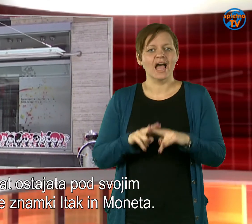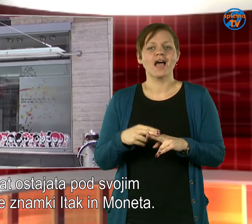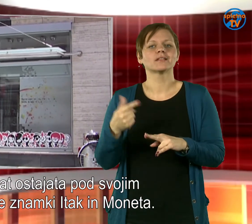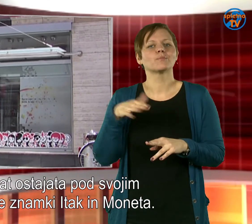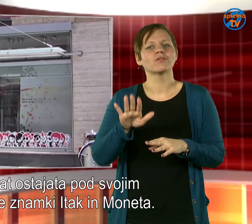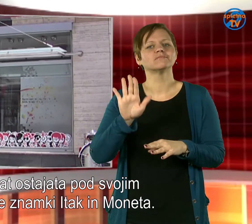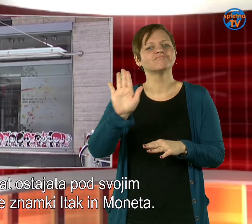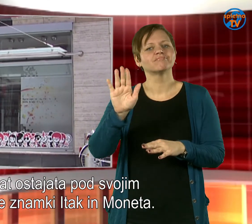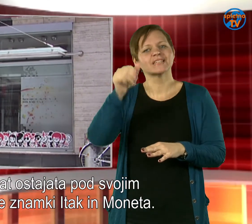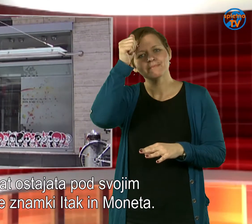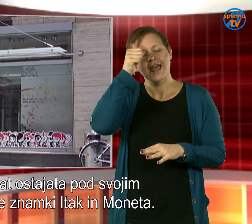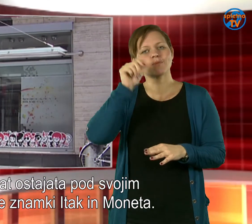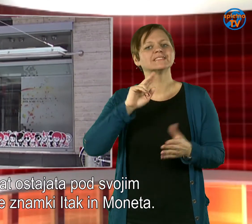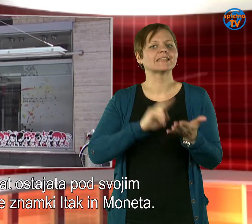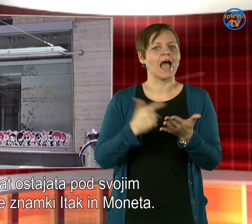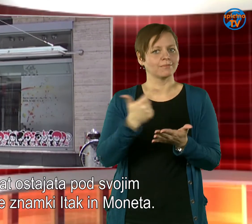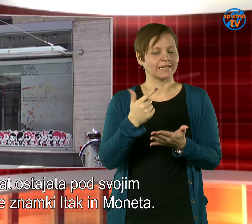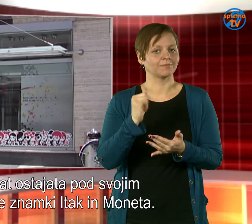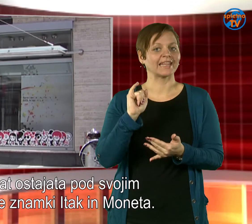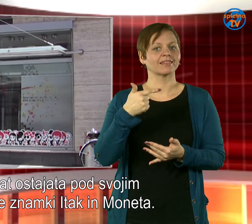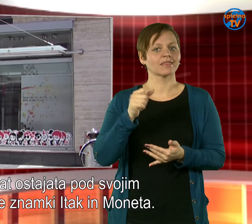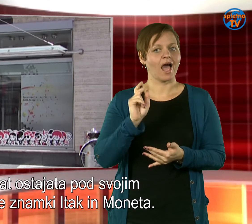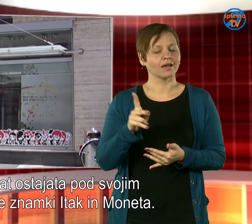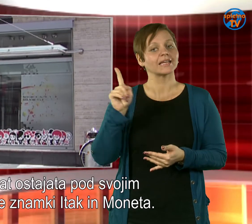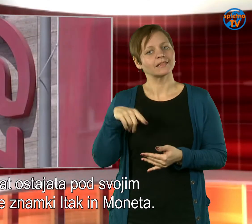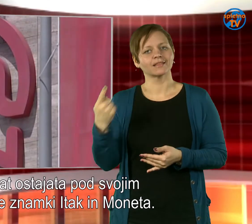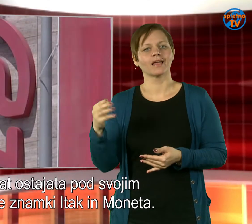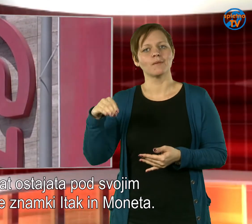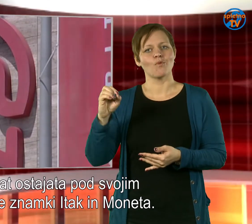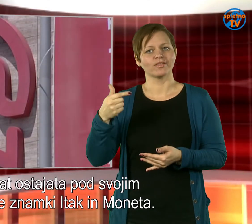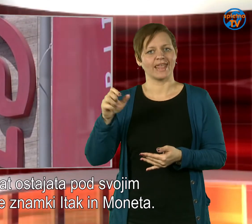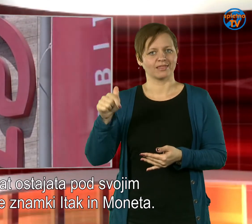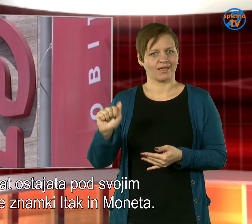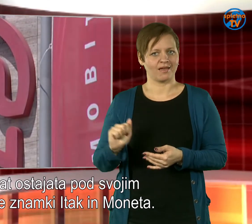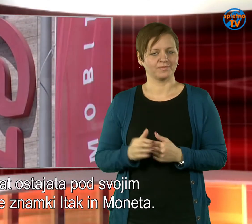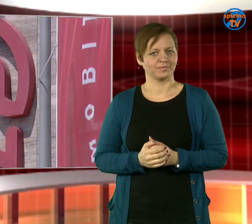Zaenkrat ostajata pod svojim imenom le znamki Itak in Moneta.